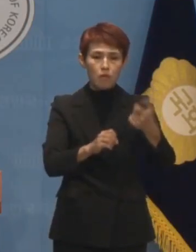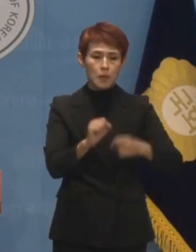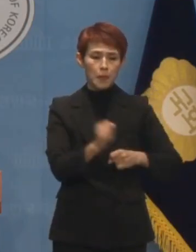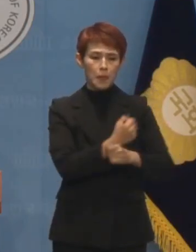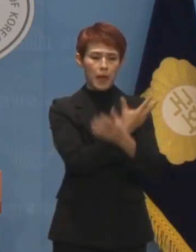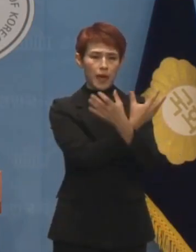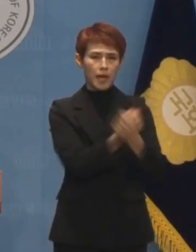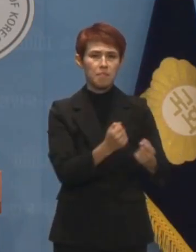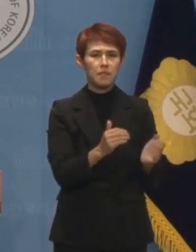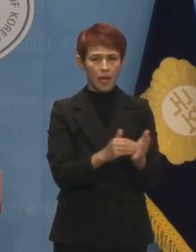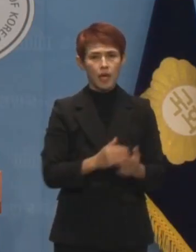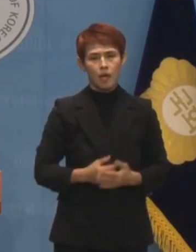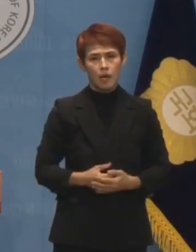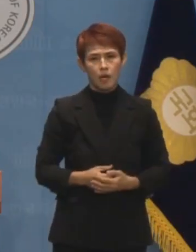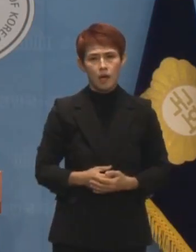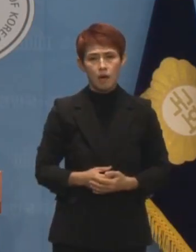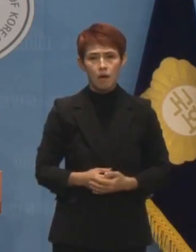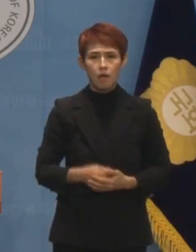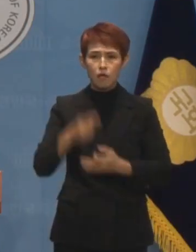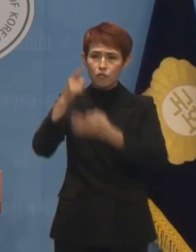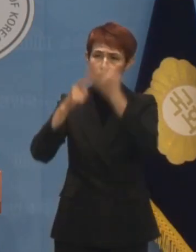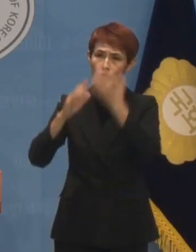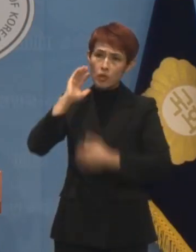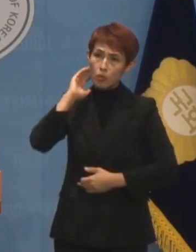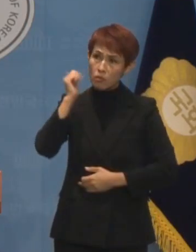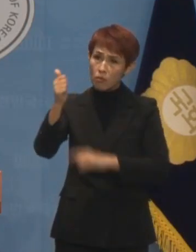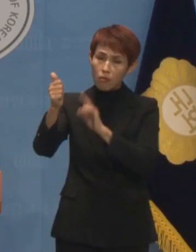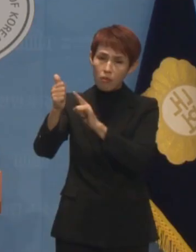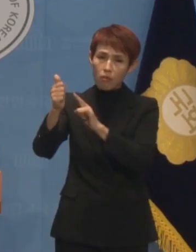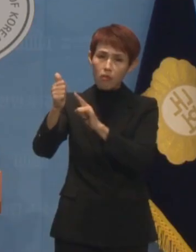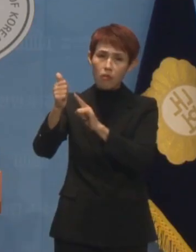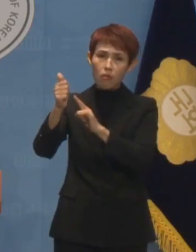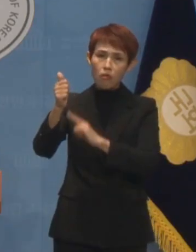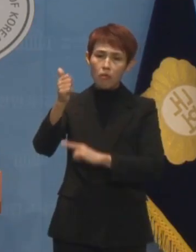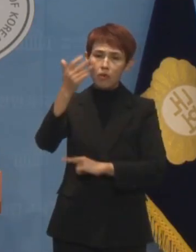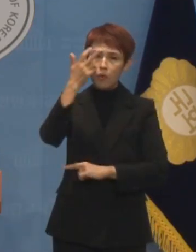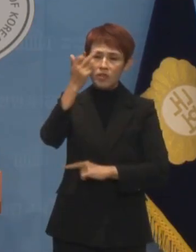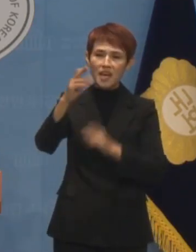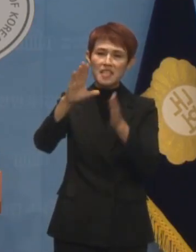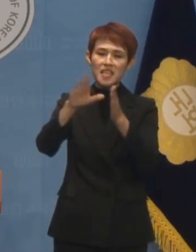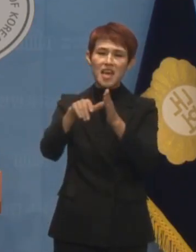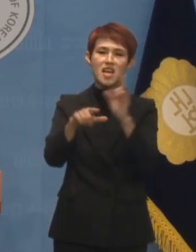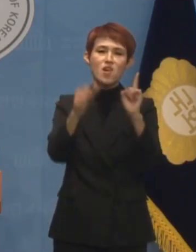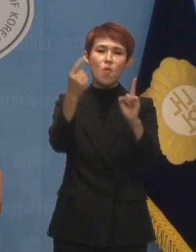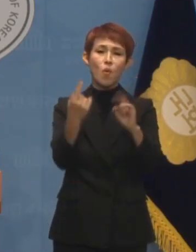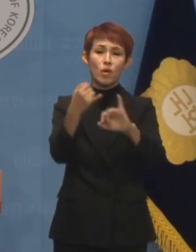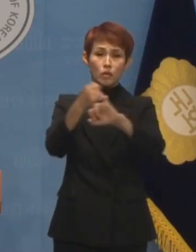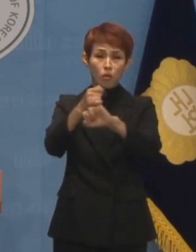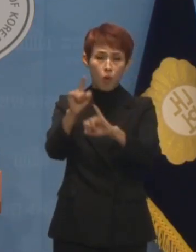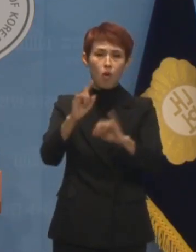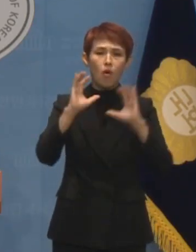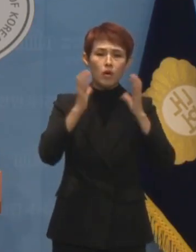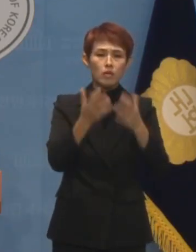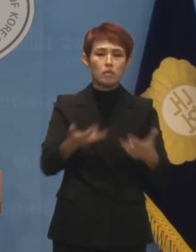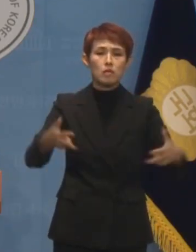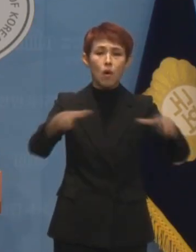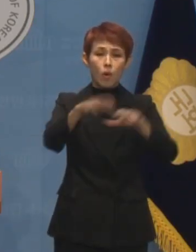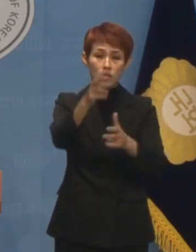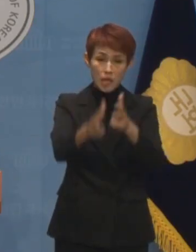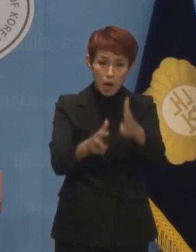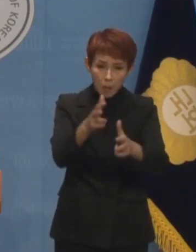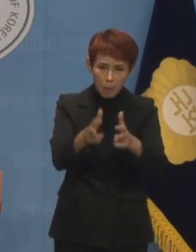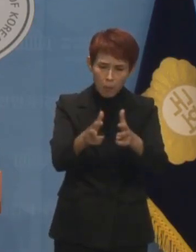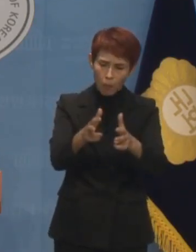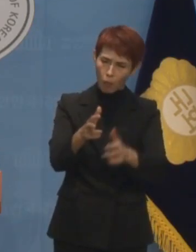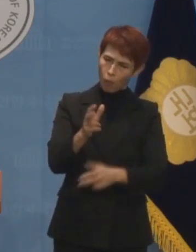이루어졌습니다. 윤석열 대통령의 용산시대 1호 약속인 용산 어린이 정원 사업을 의혹